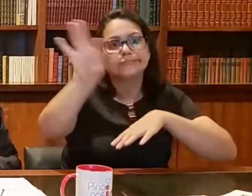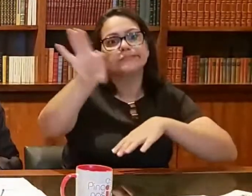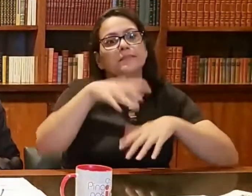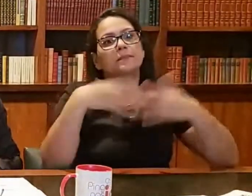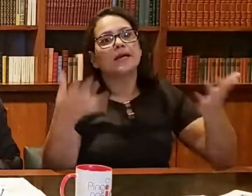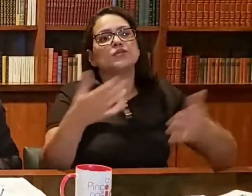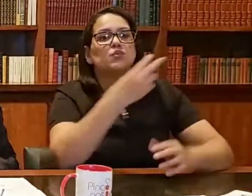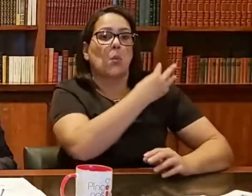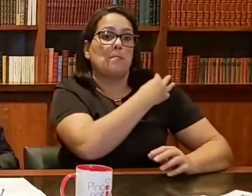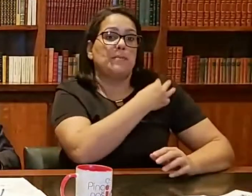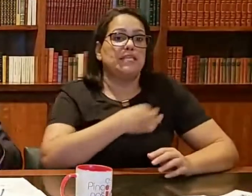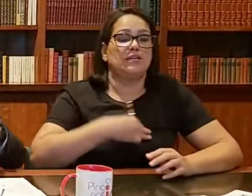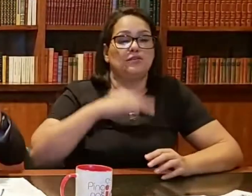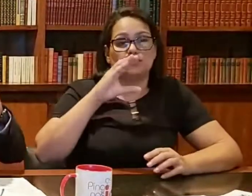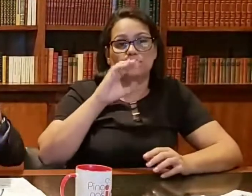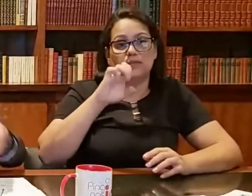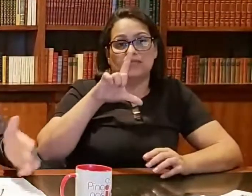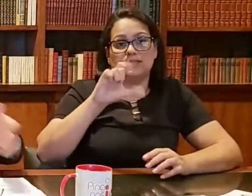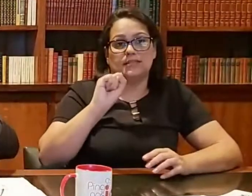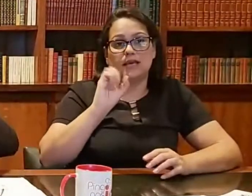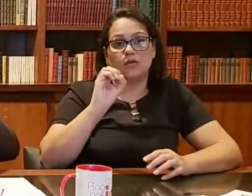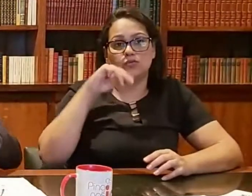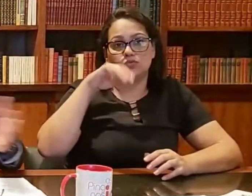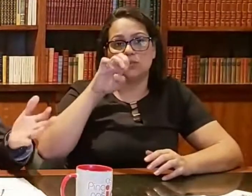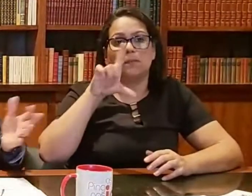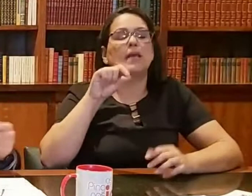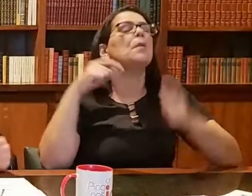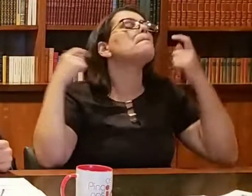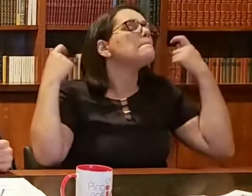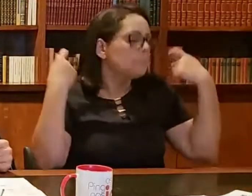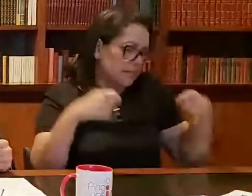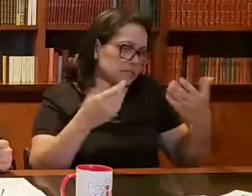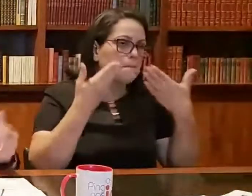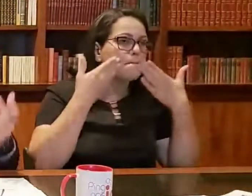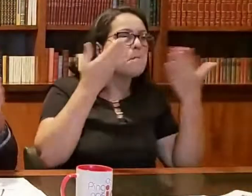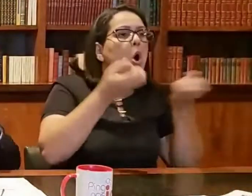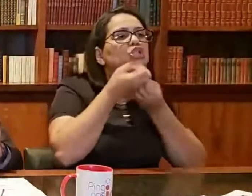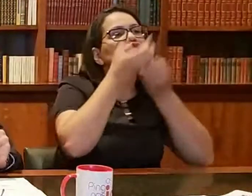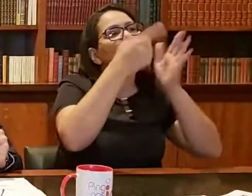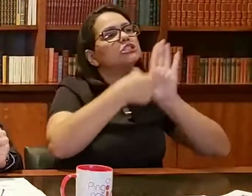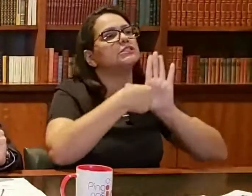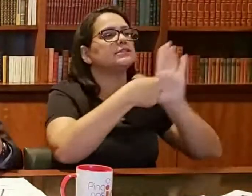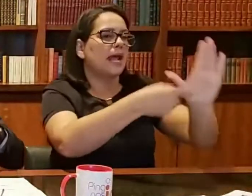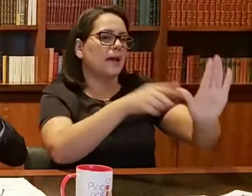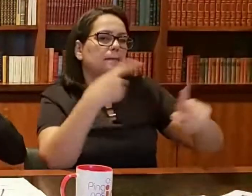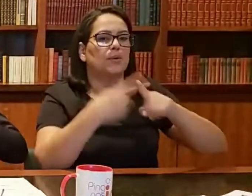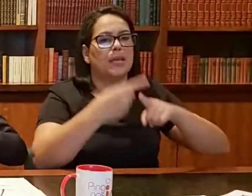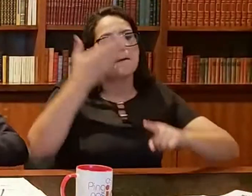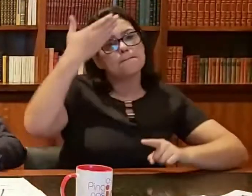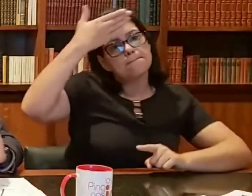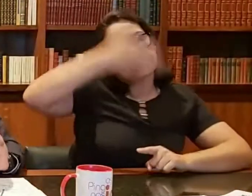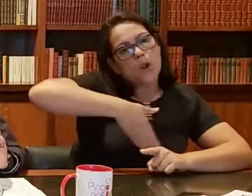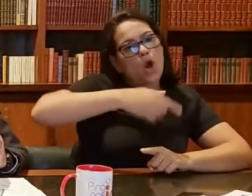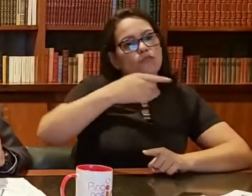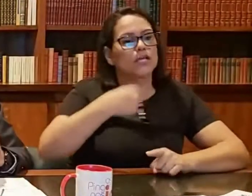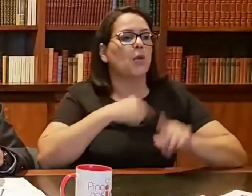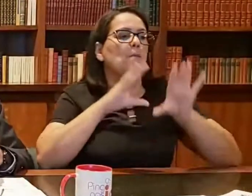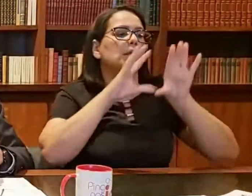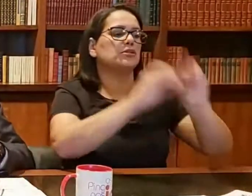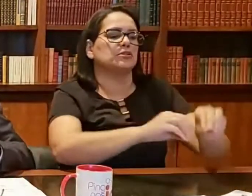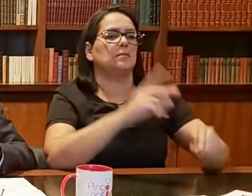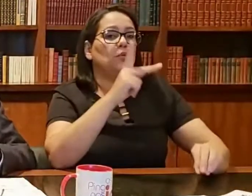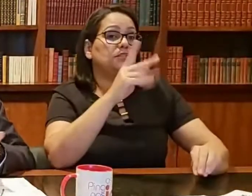o ministro Celso de Mello falou que tinha que botar tudo para fora, que dali estava a prova que eu havia interferido na